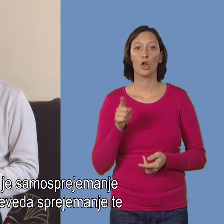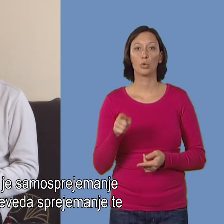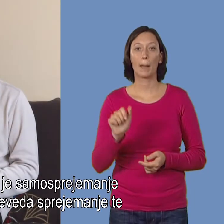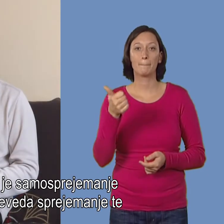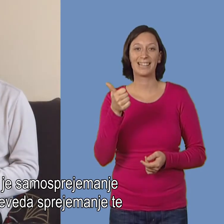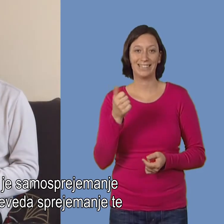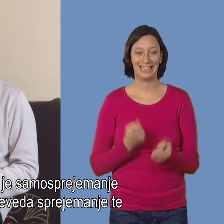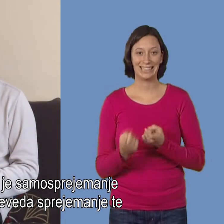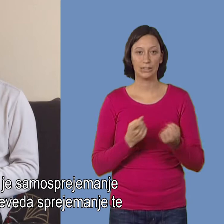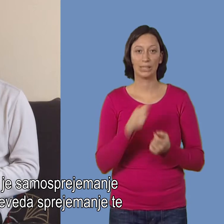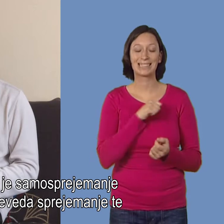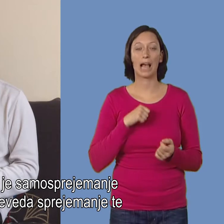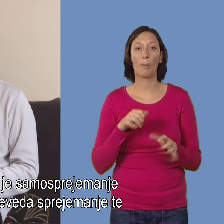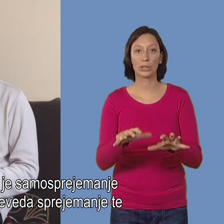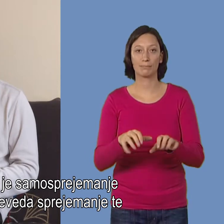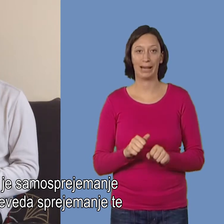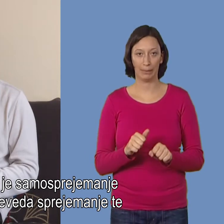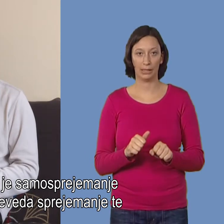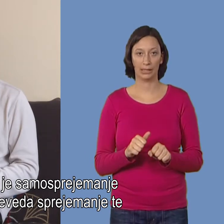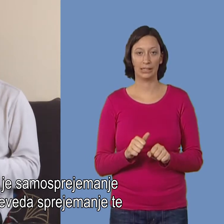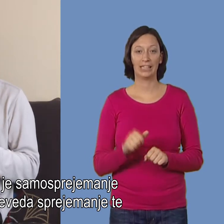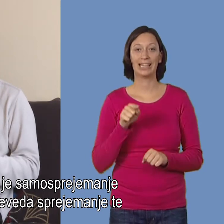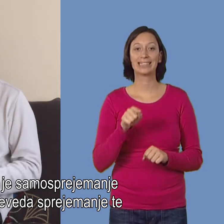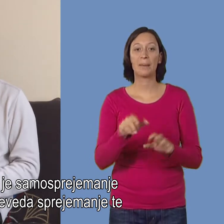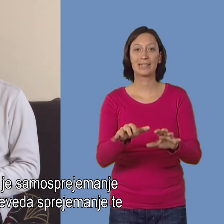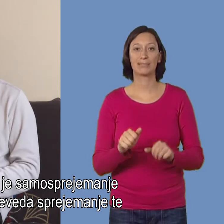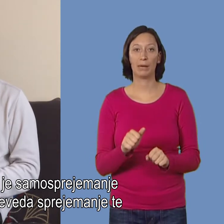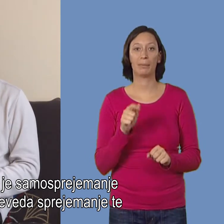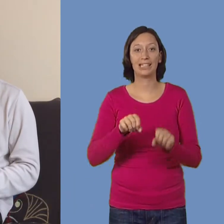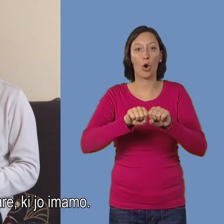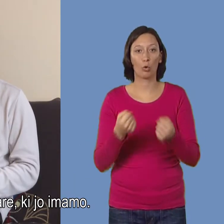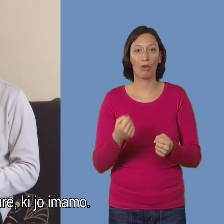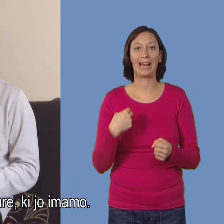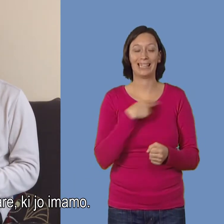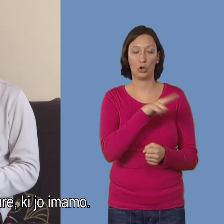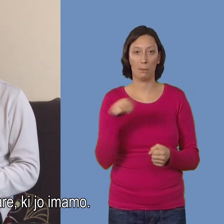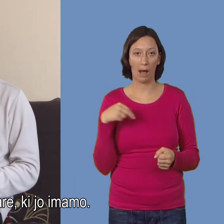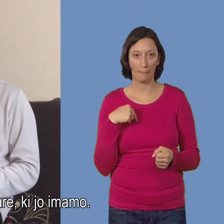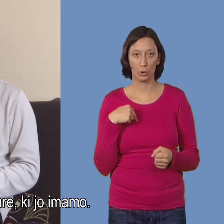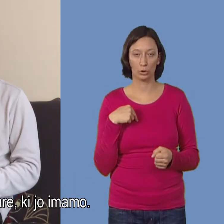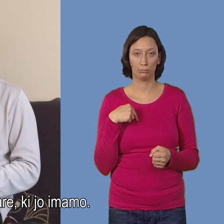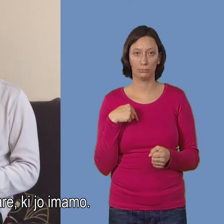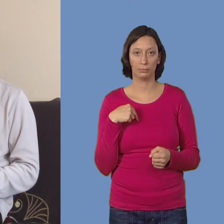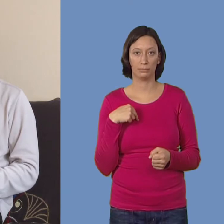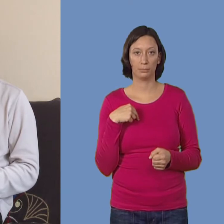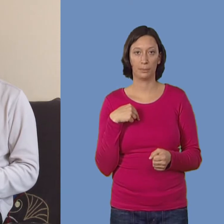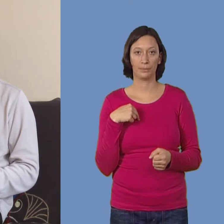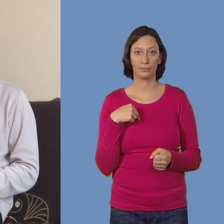Tukaj prvi izziv je samosprejemanje in s tem seveda sprejemanje te okvare, ki jo imamo.